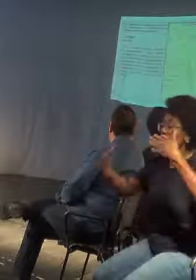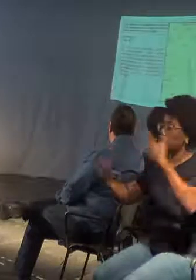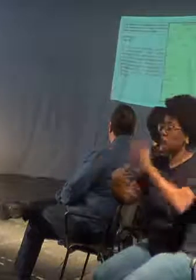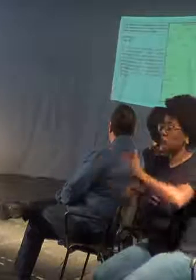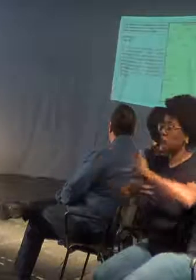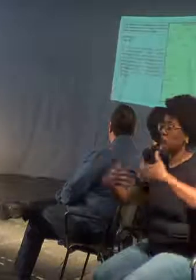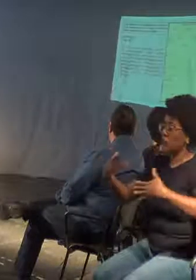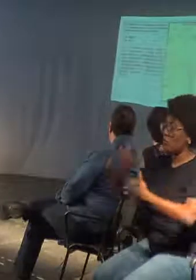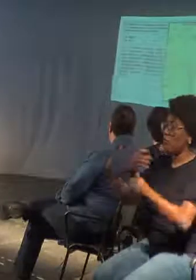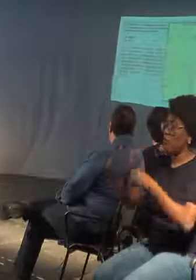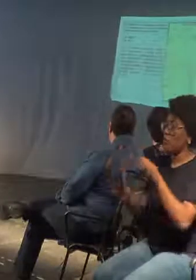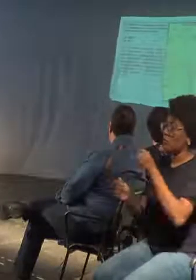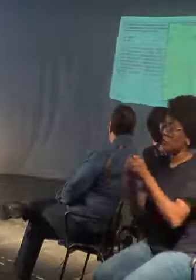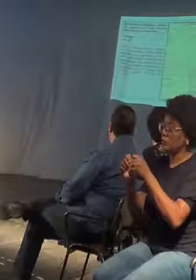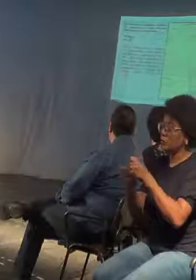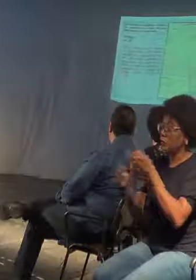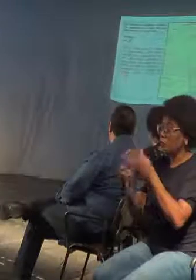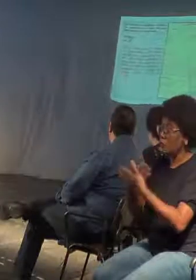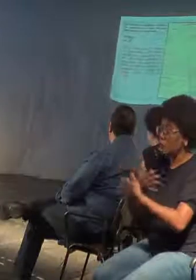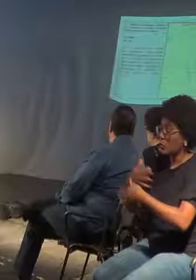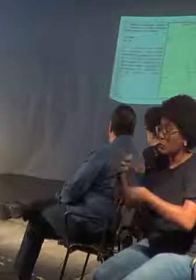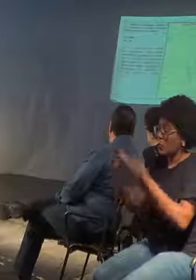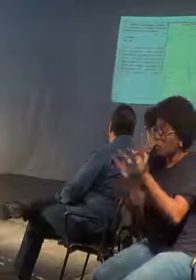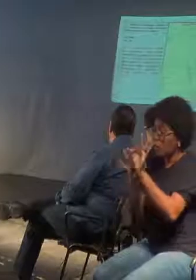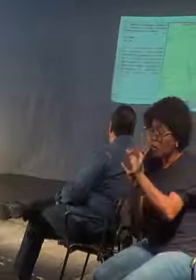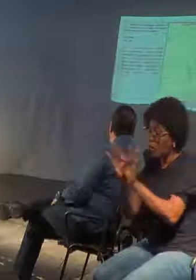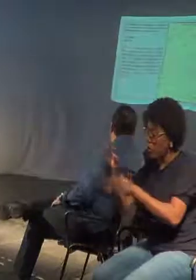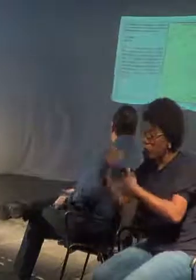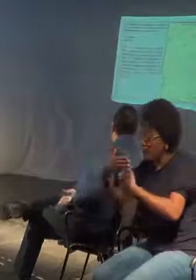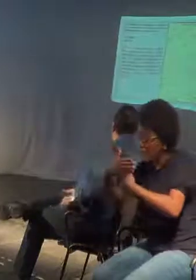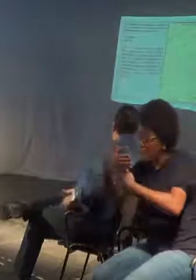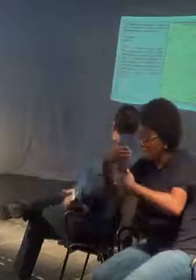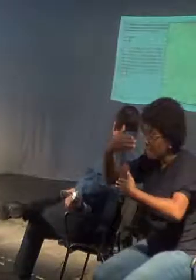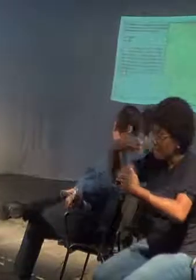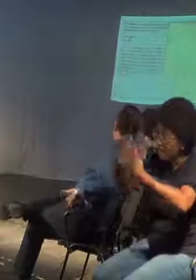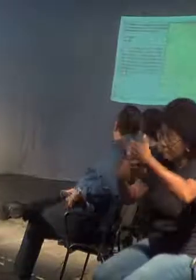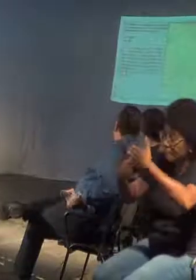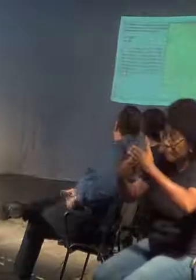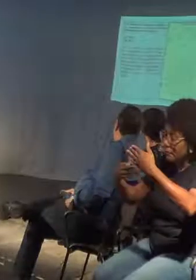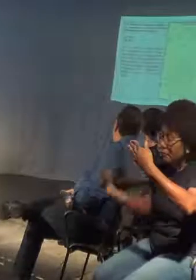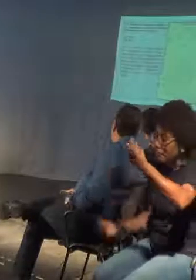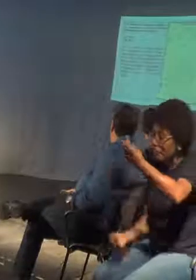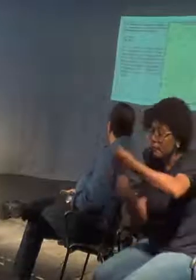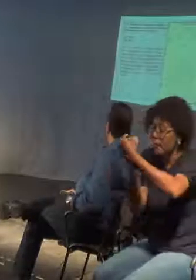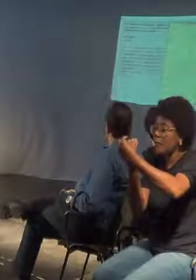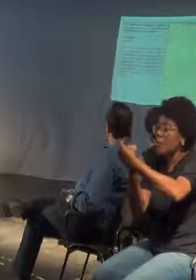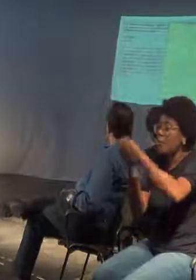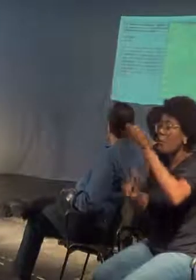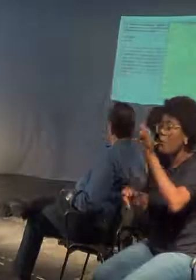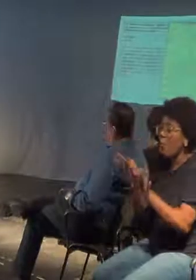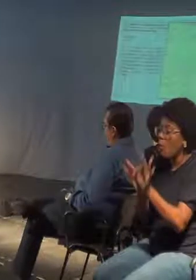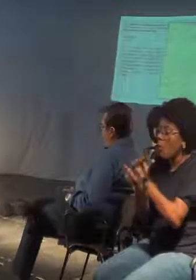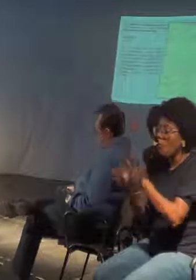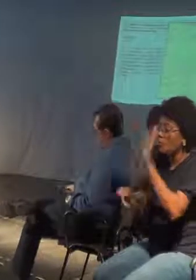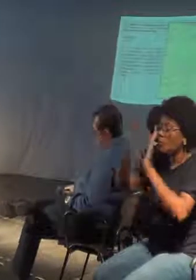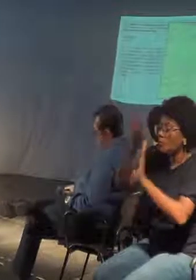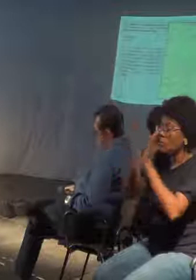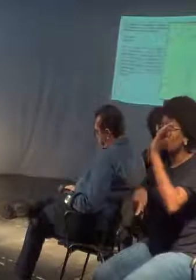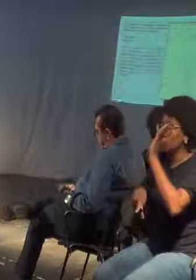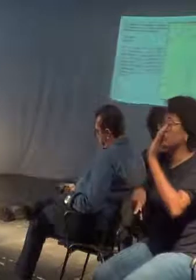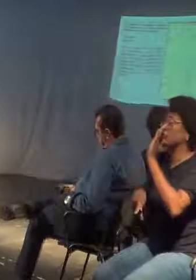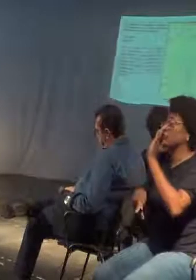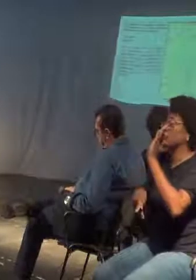agrupamentos de municípios limítrofes para integrar a organização e planejamento e execução das funções públicas de interesse